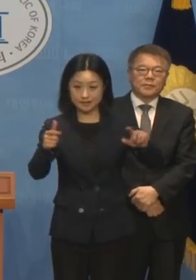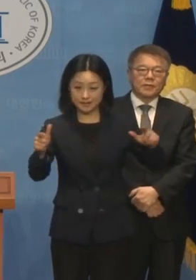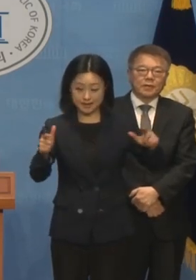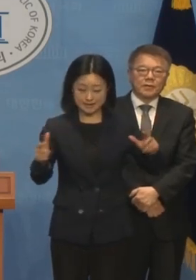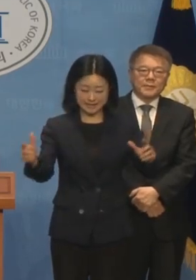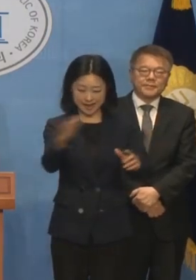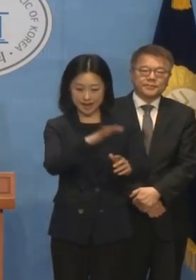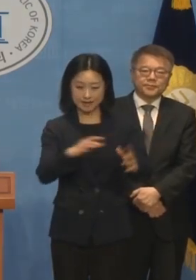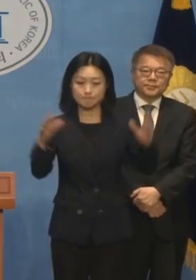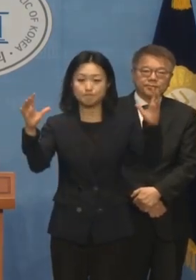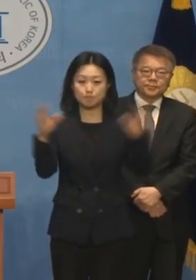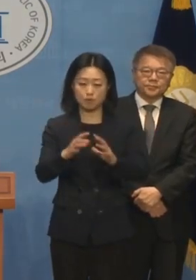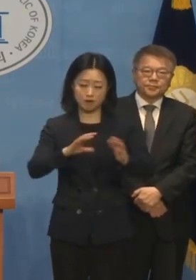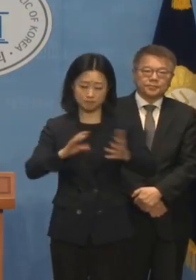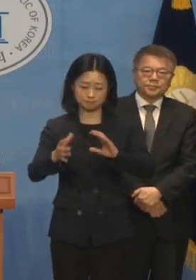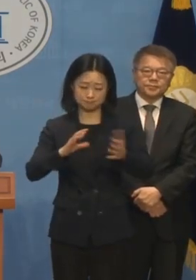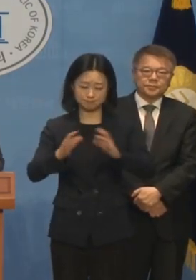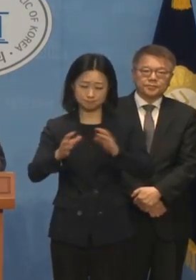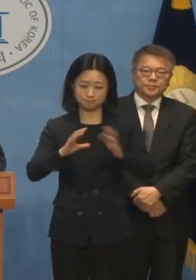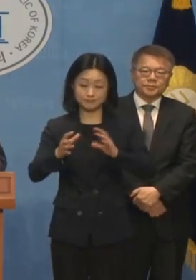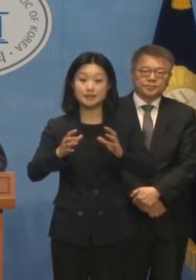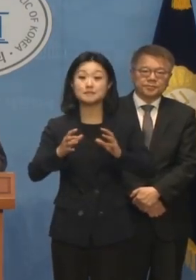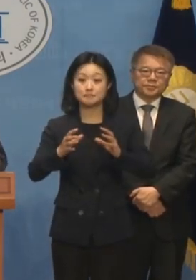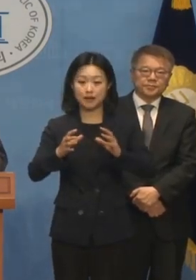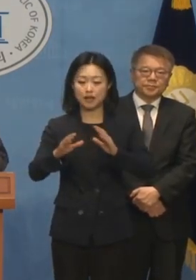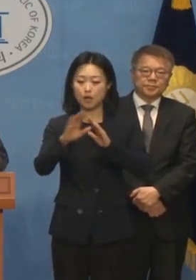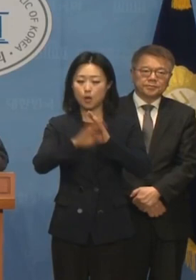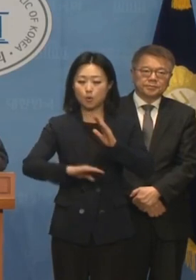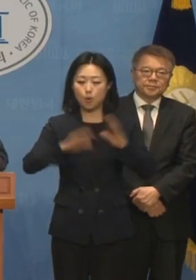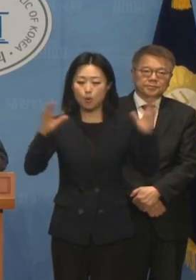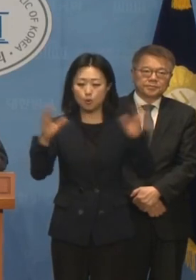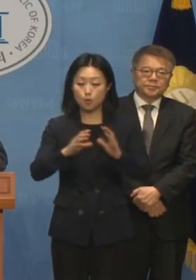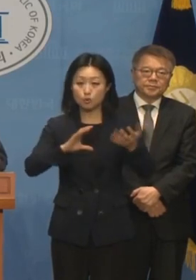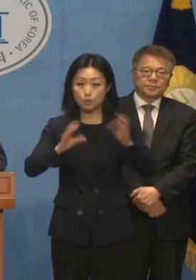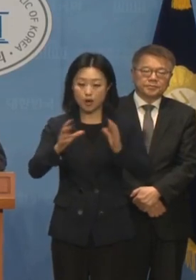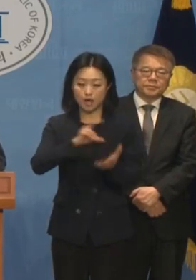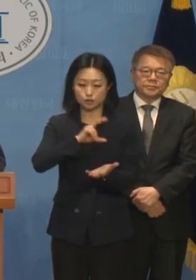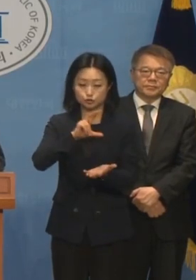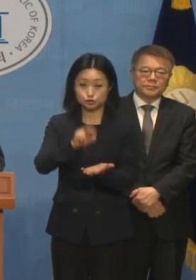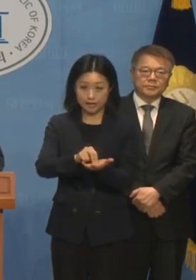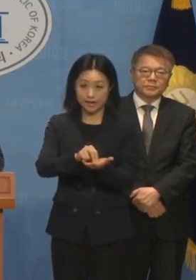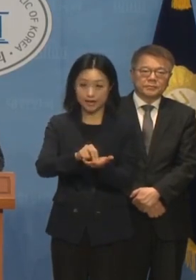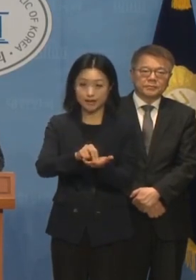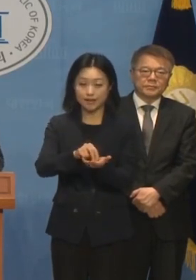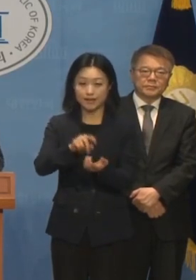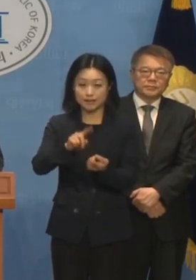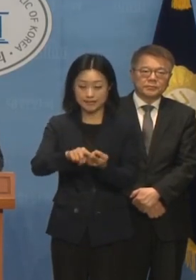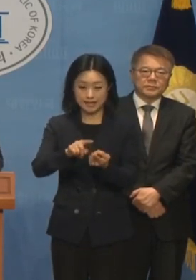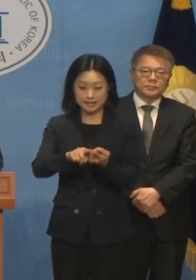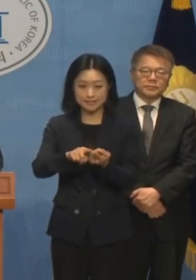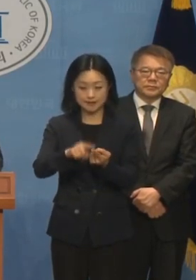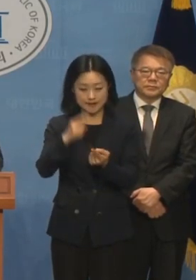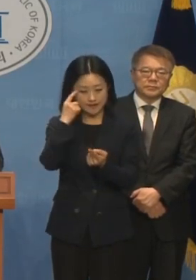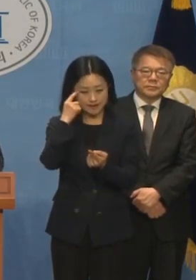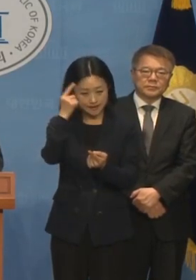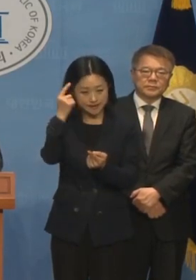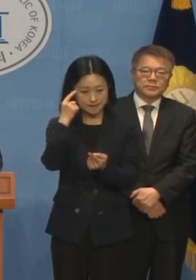의제수기단 워크숍을 가졌으며 공론회 의제별 대안을 개발하였습니다.